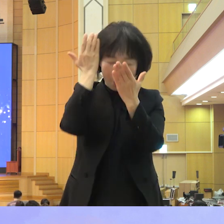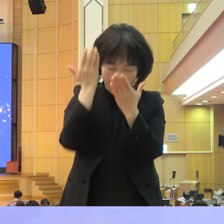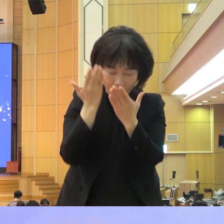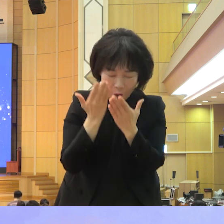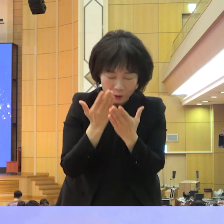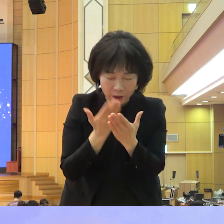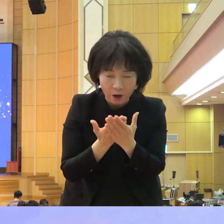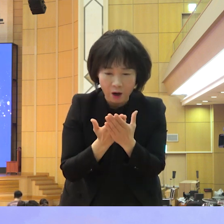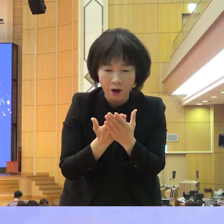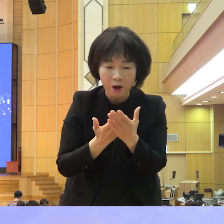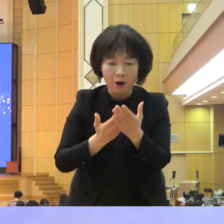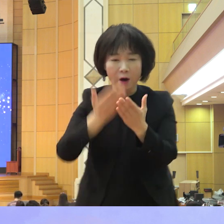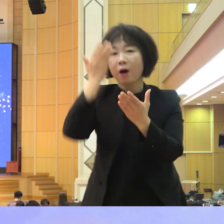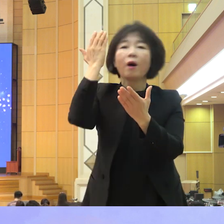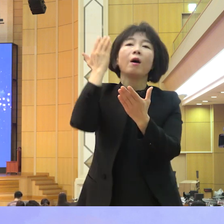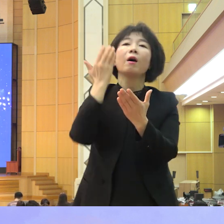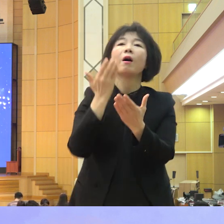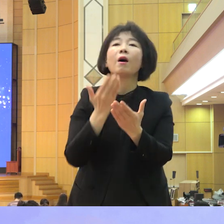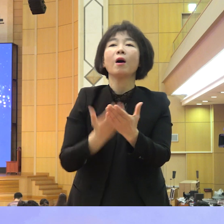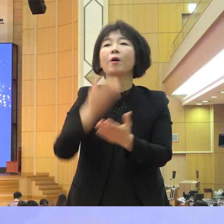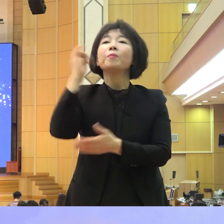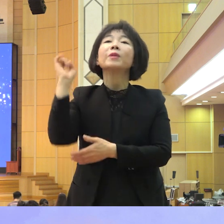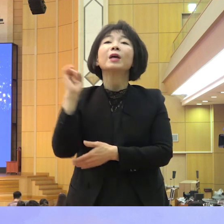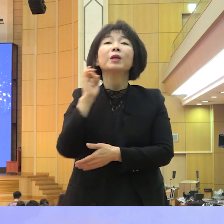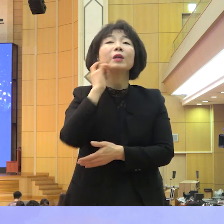임하소. 영광